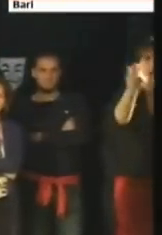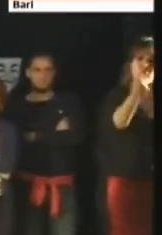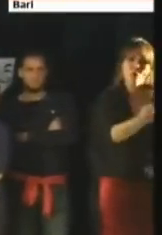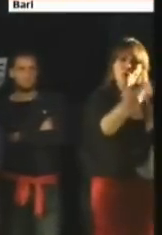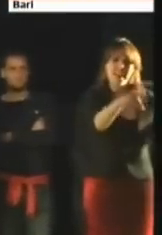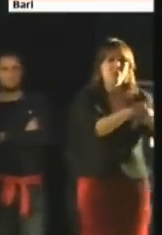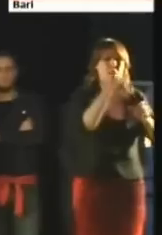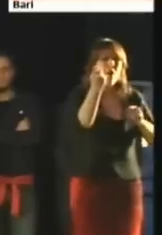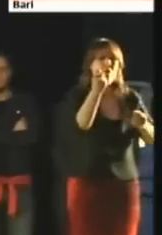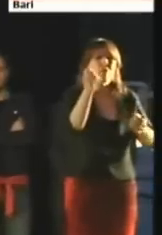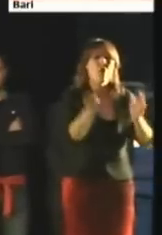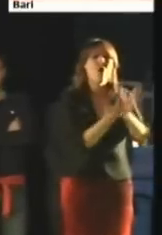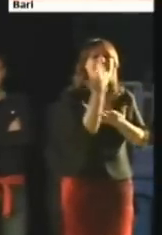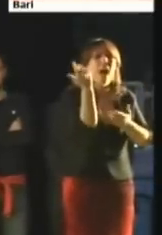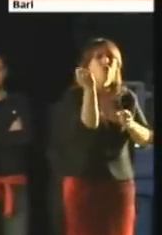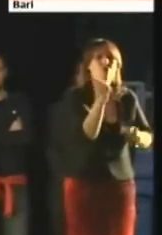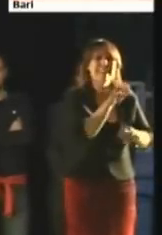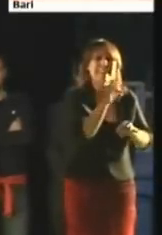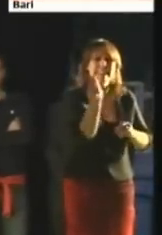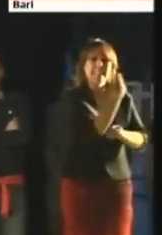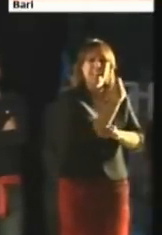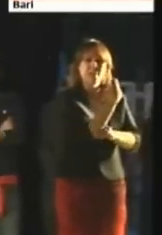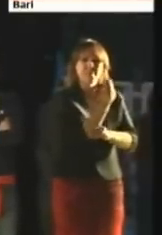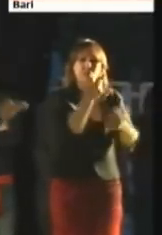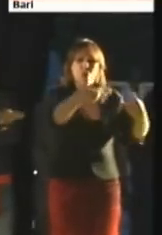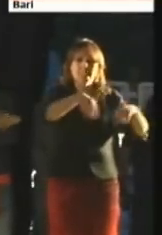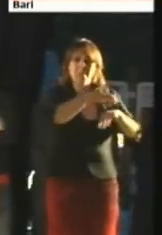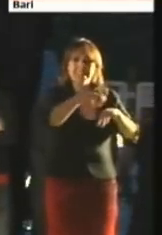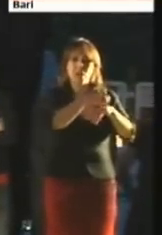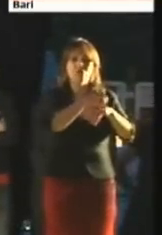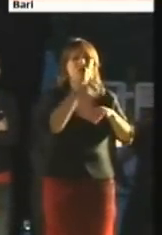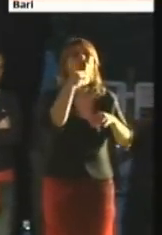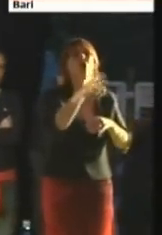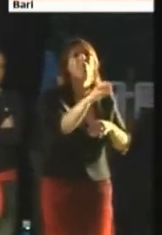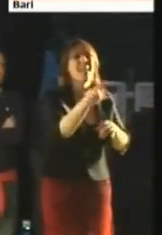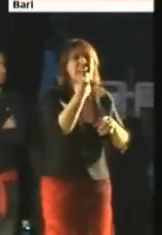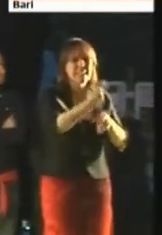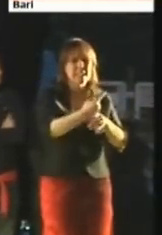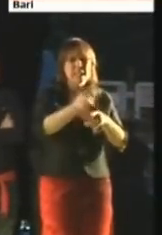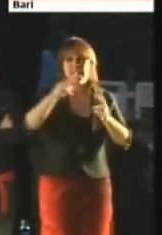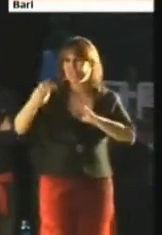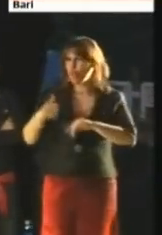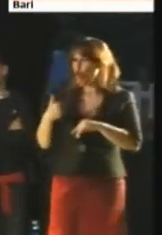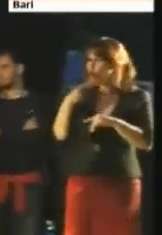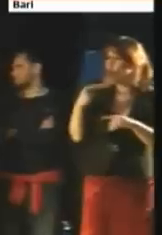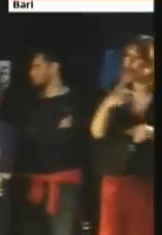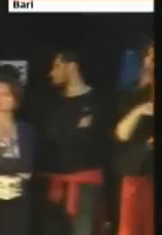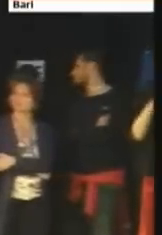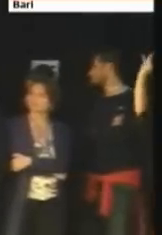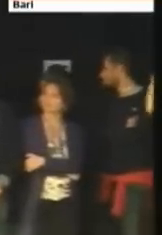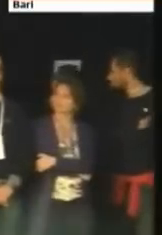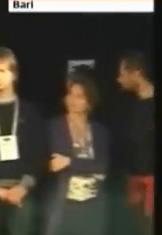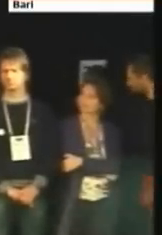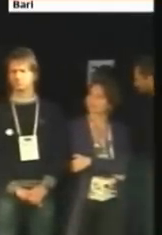fondazione chi c'era? Il CDA della fondazione del Monte dei Paschi. Chi l'ha nominato? E loro mi dicono, l'ha nominato il comune di